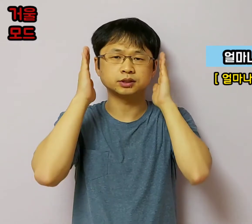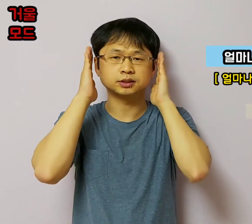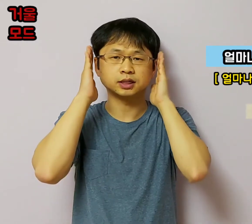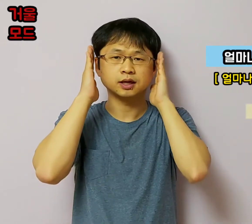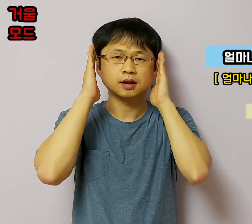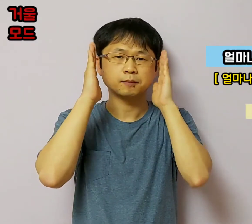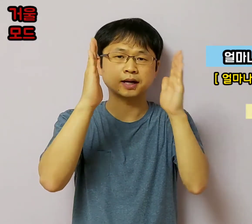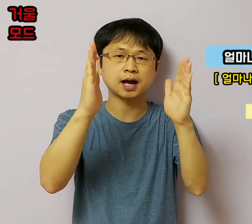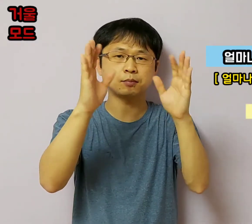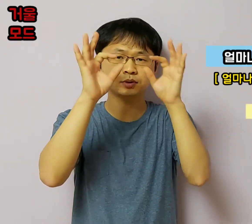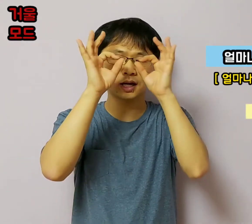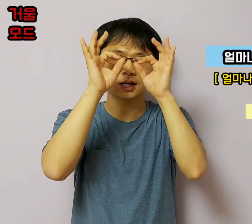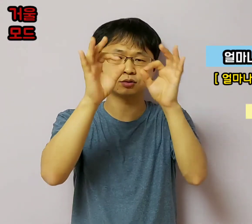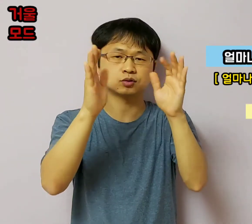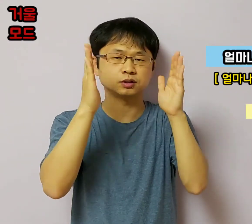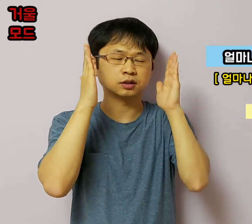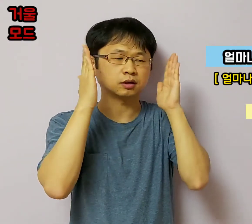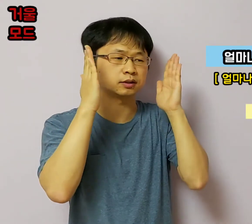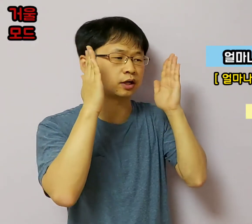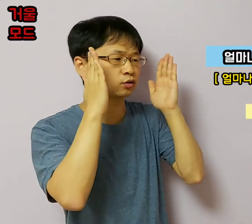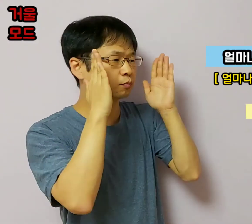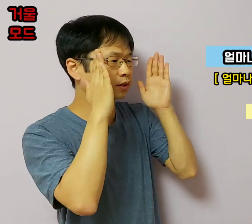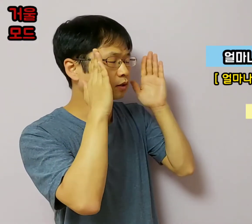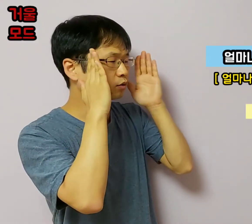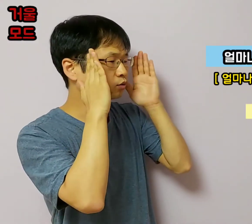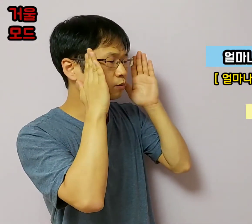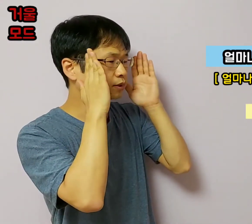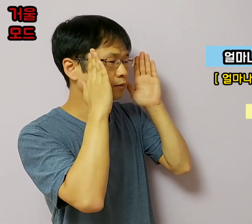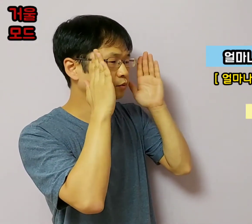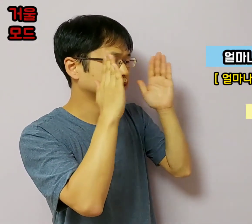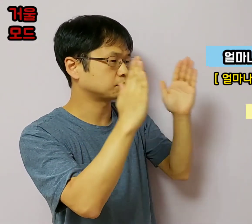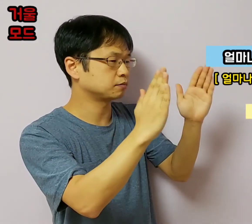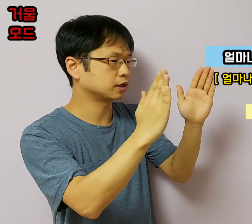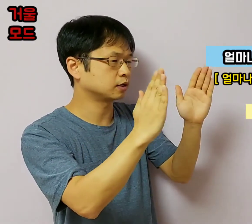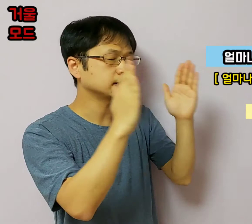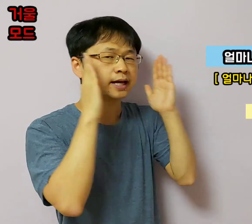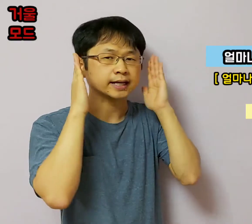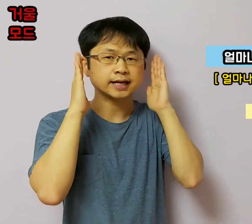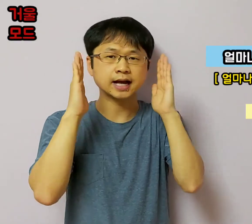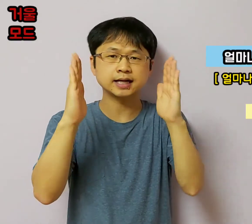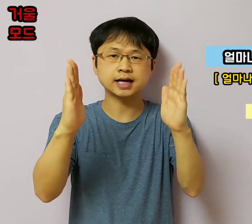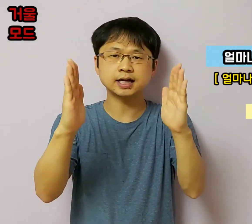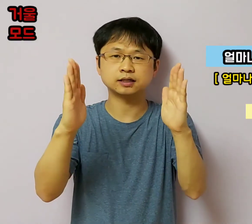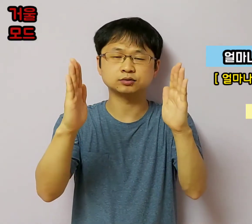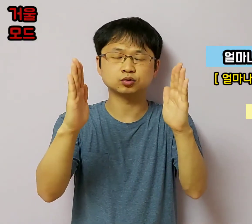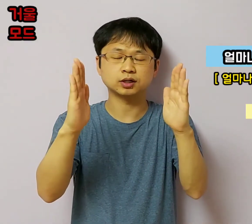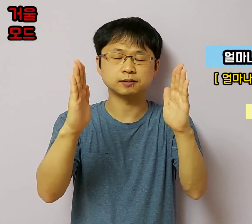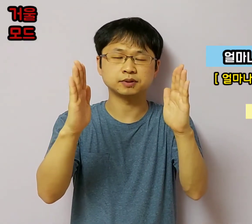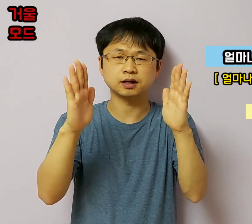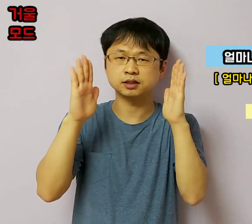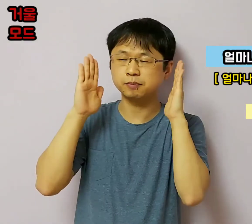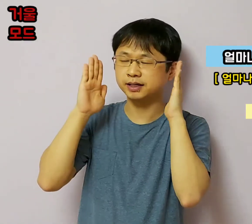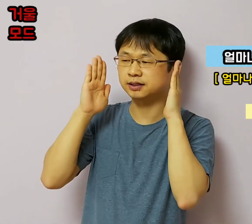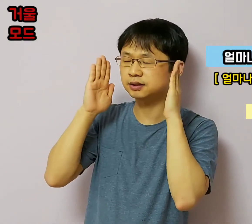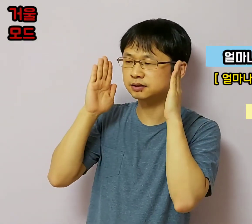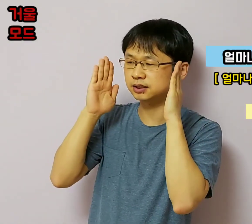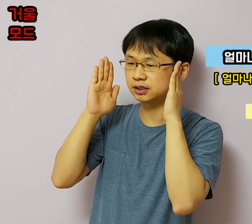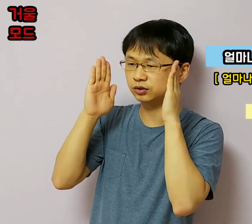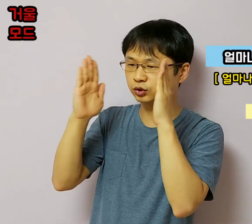있을지. 바라보다라는 수어는 양손바닥을 얼굴 옆에 앞으로 내밀면 향하다라는 수어가 됩니다. 어디 방향성을 제시하죠.